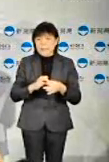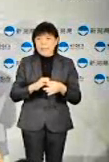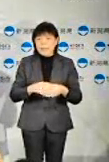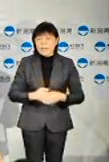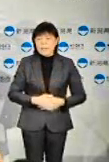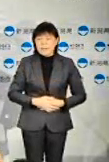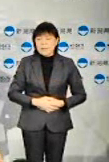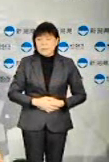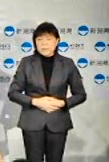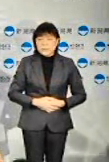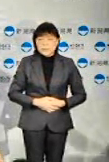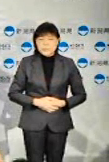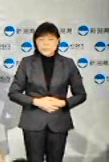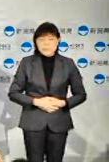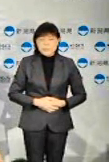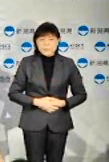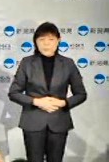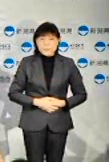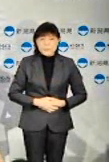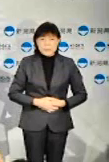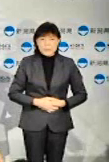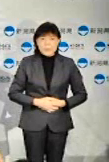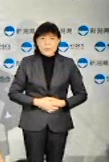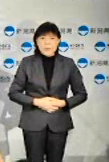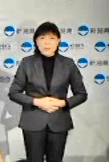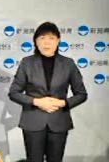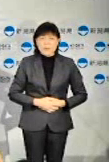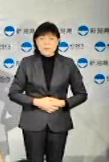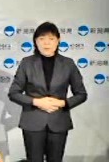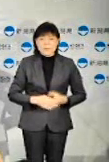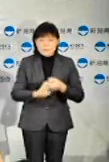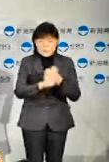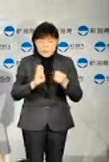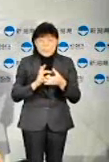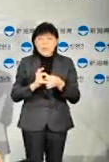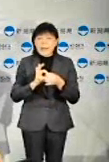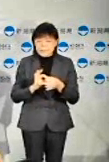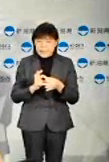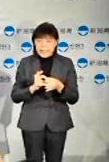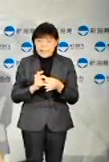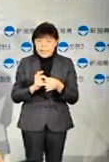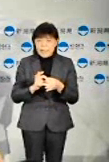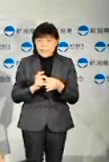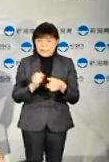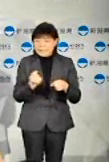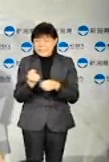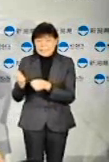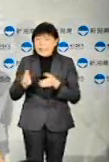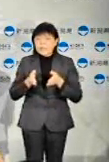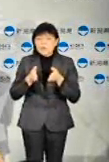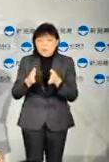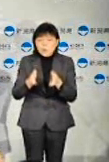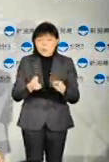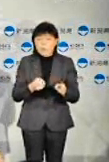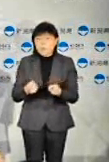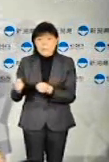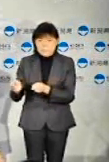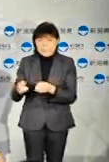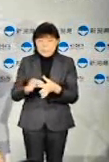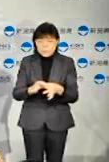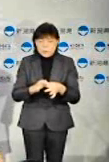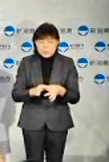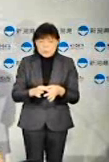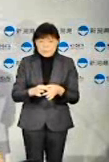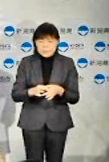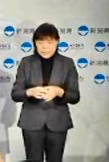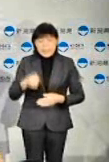んですけれども、ね、 はい、 また原発の関係ですけれども、避難道路の整備というのを、はい、夏ご